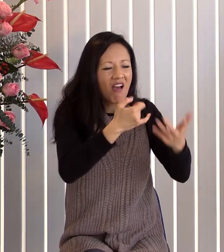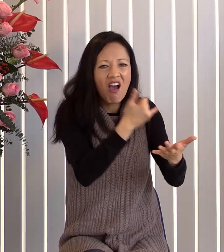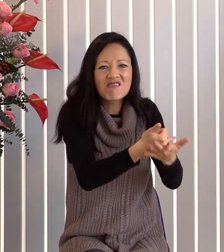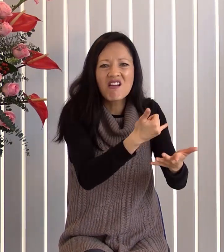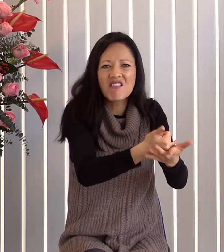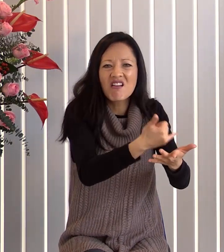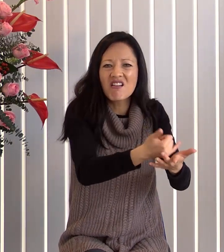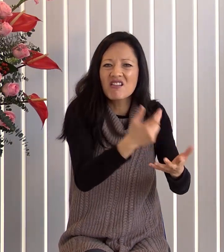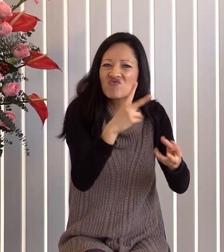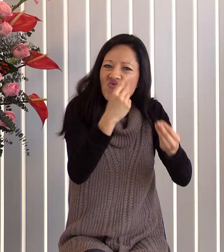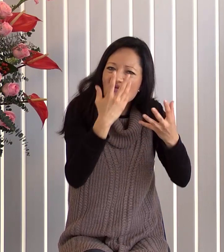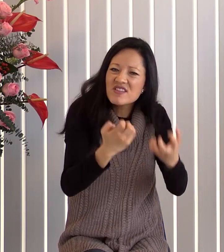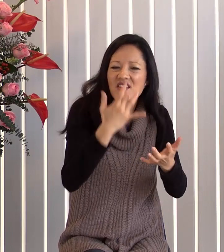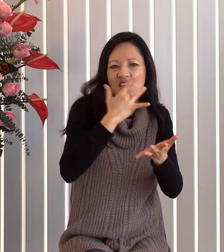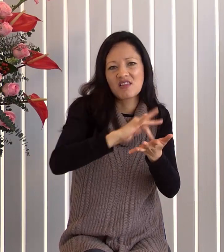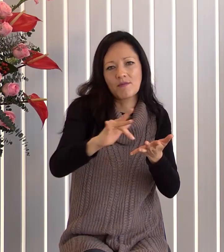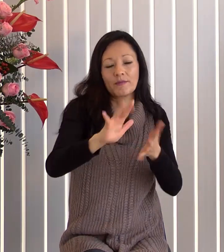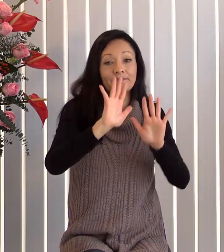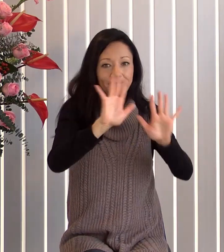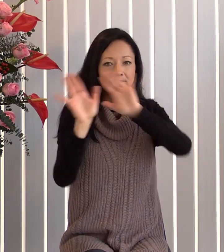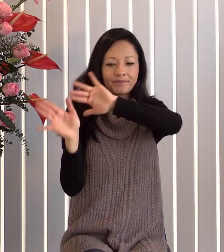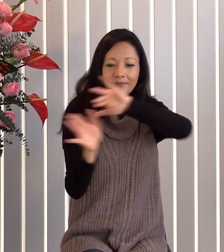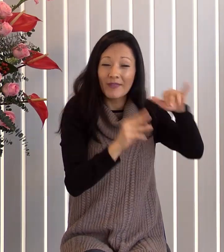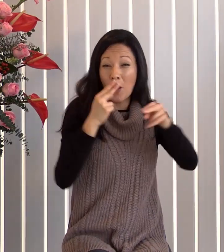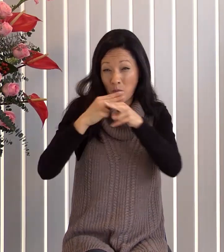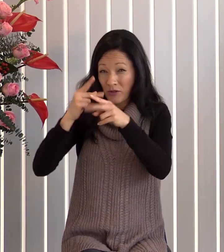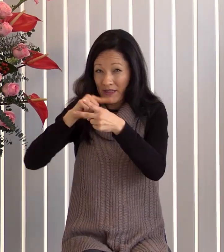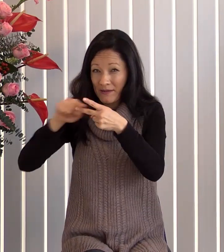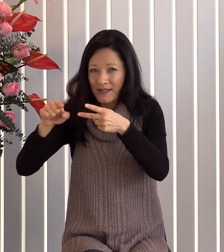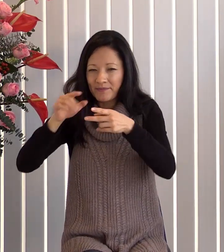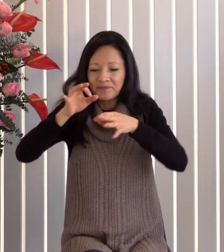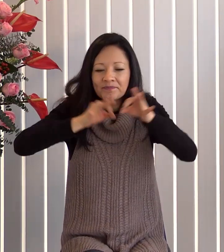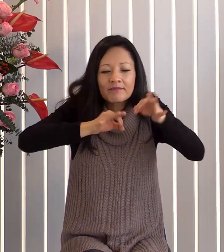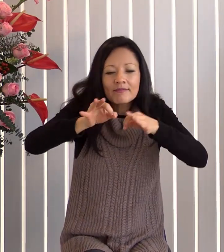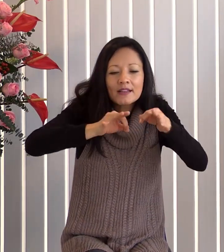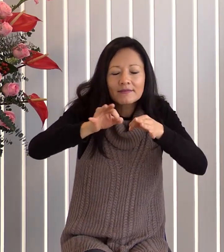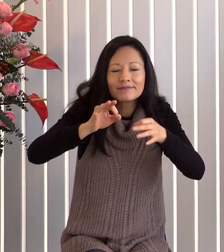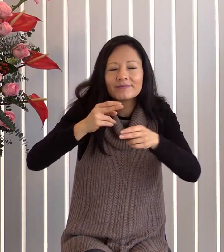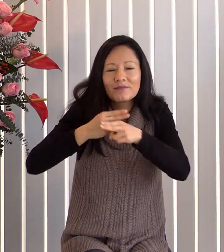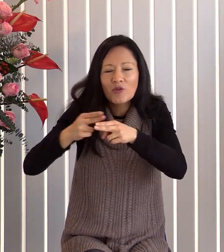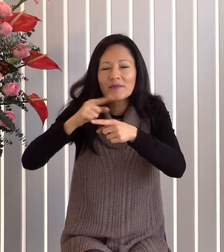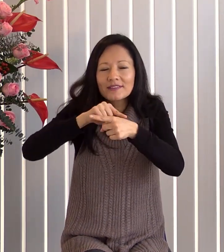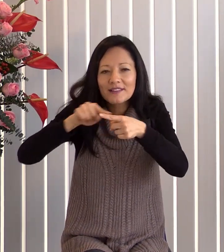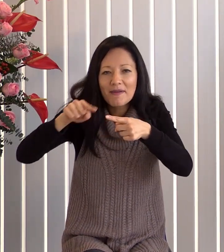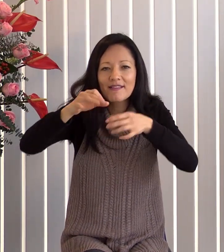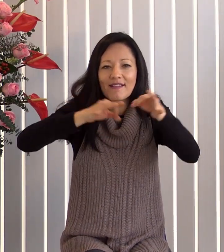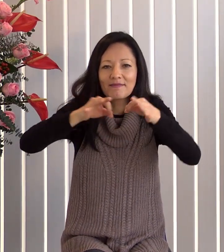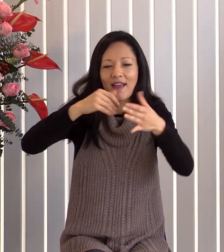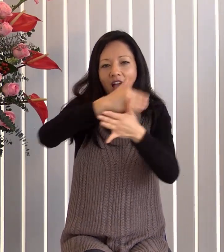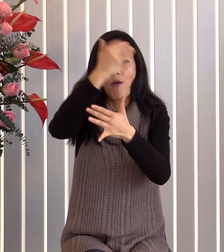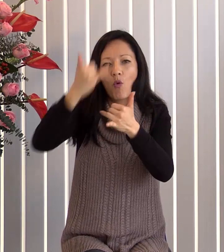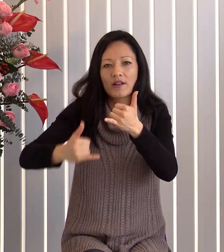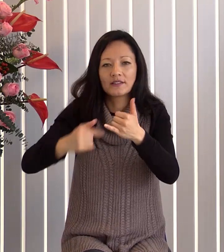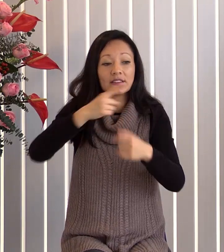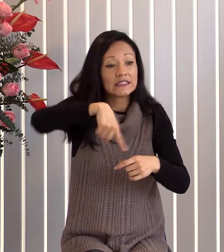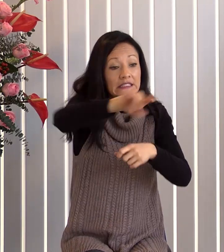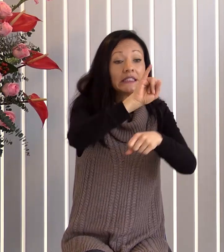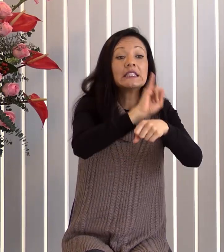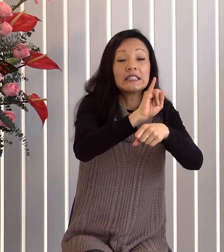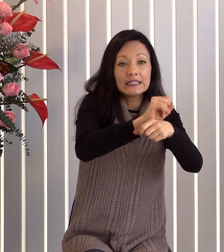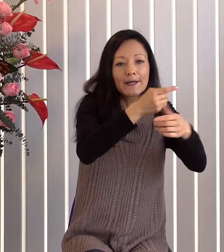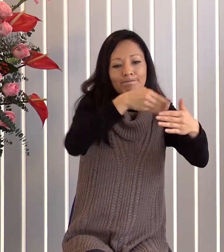Dios va a permitir que la iglesia sea probada, pero con gran prueba, y así lo dice en el